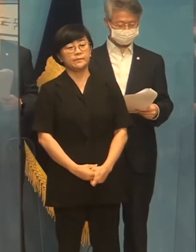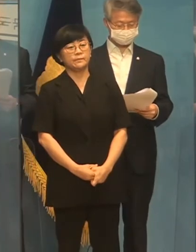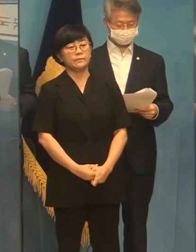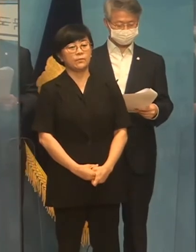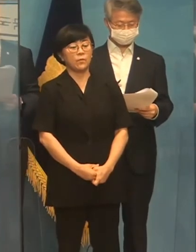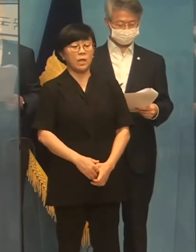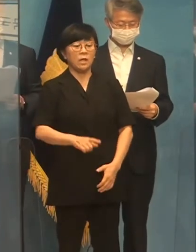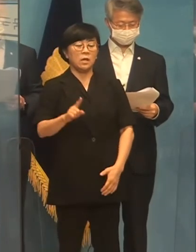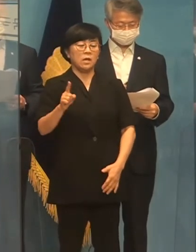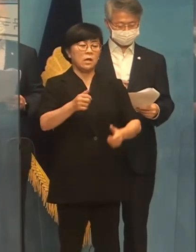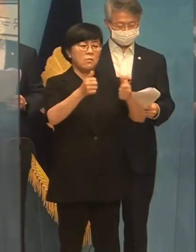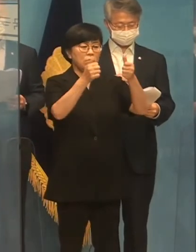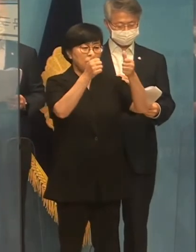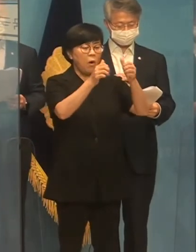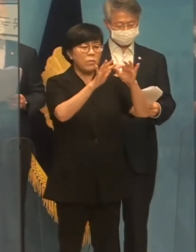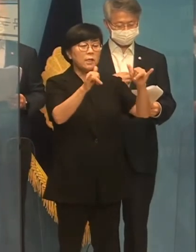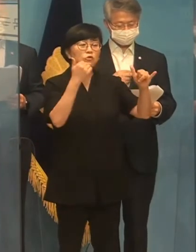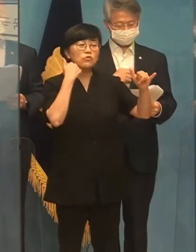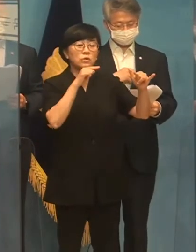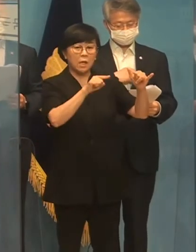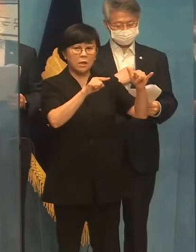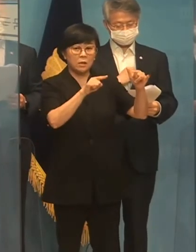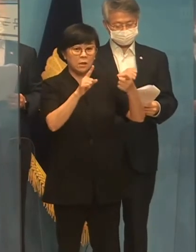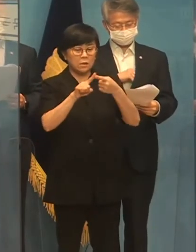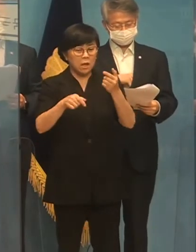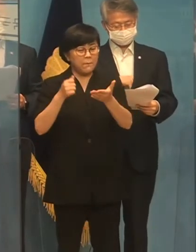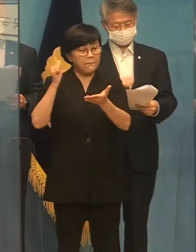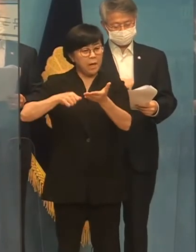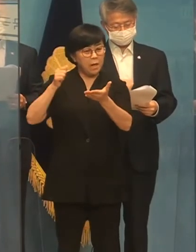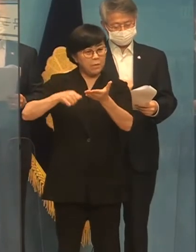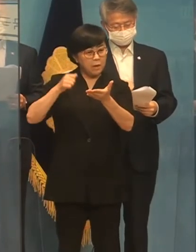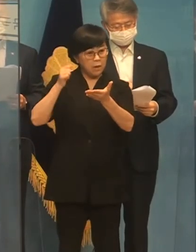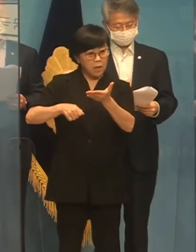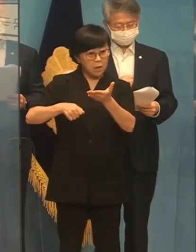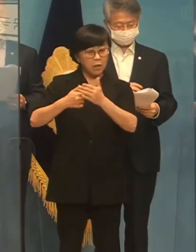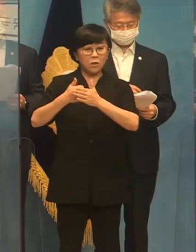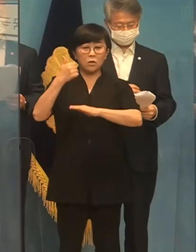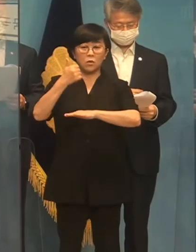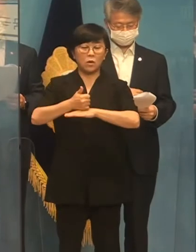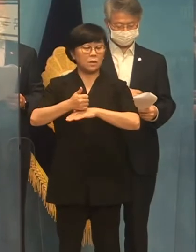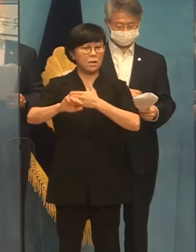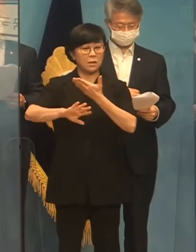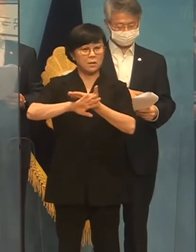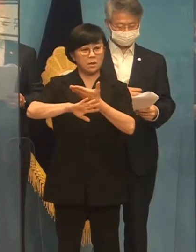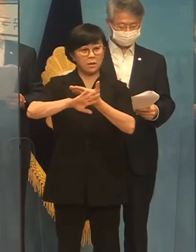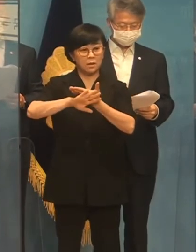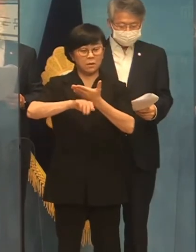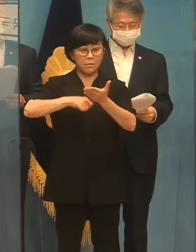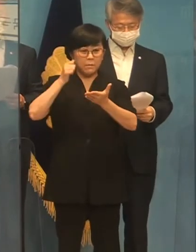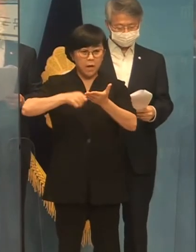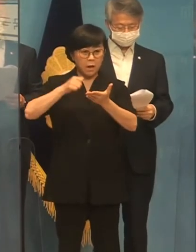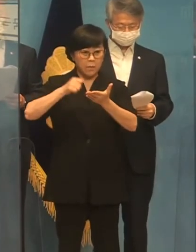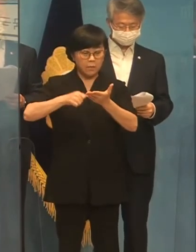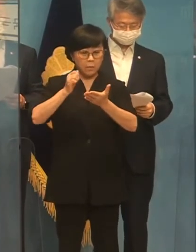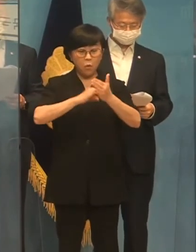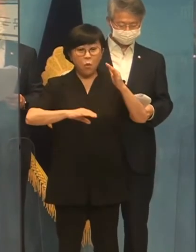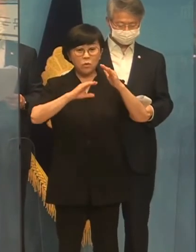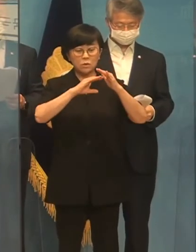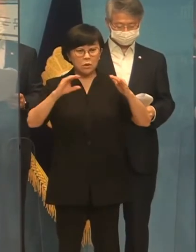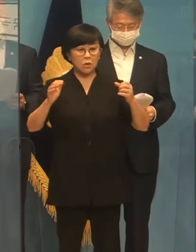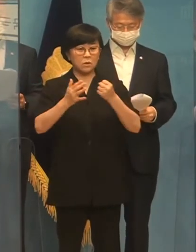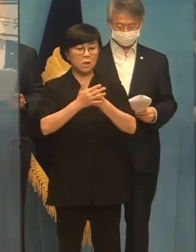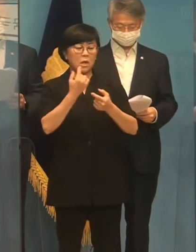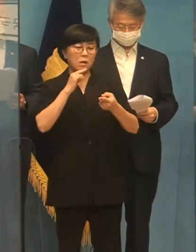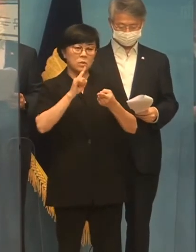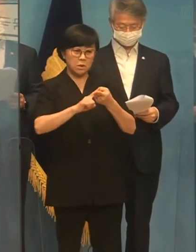어느 법관을 만나는지에 따라서 판단의 범위와 결과가 달라진다면 판결의 공정성에 합리적 의심을